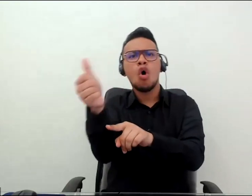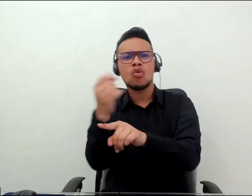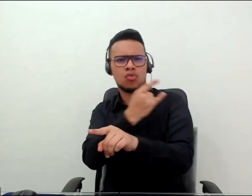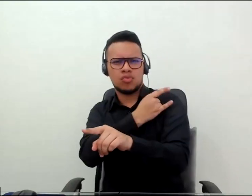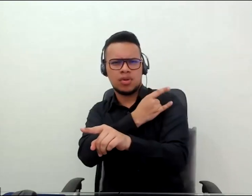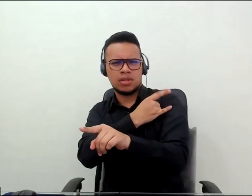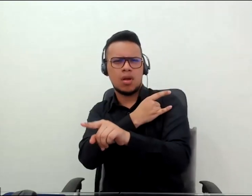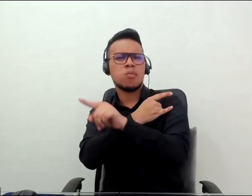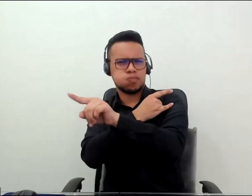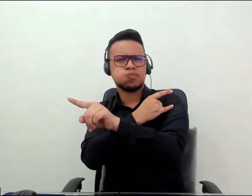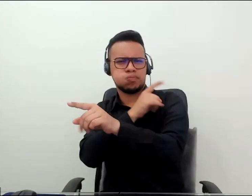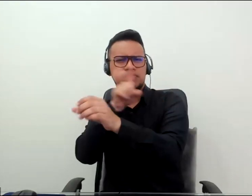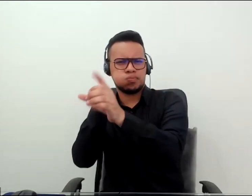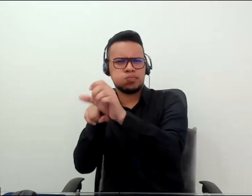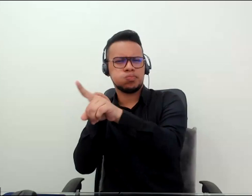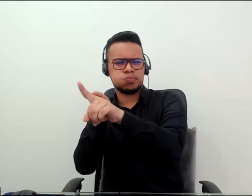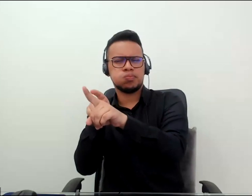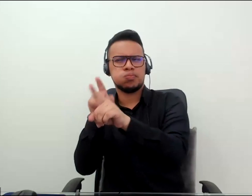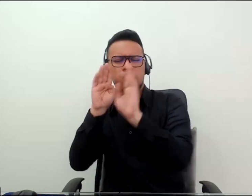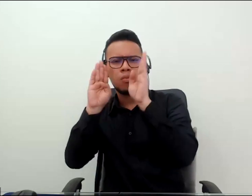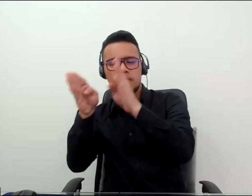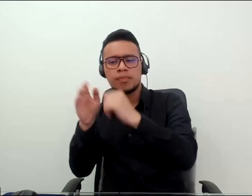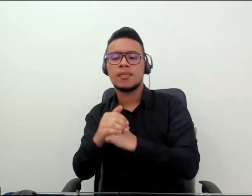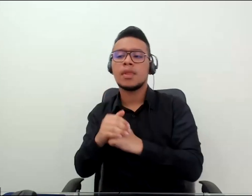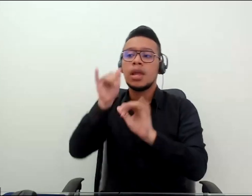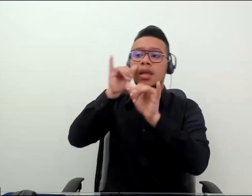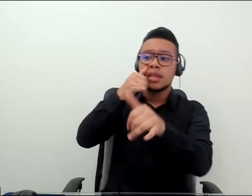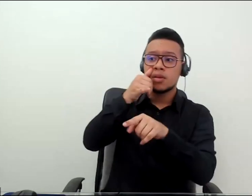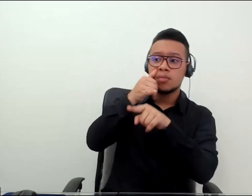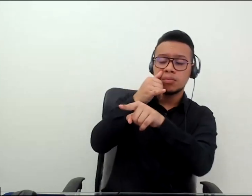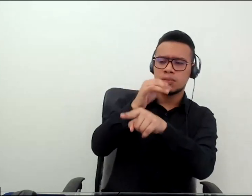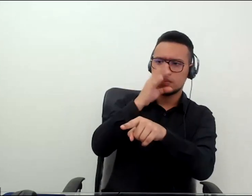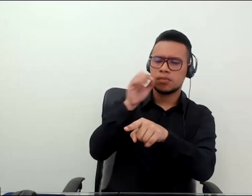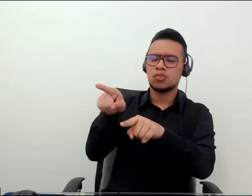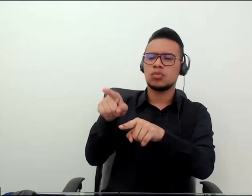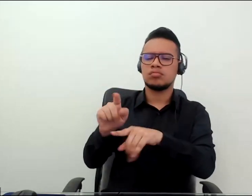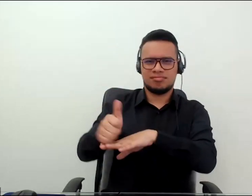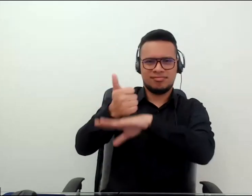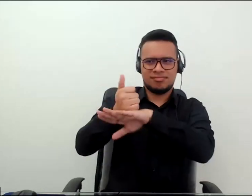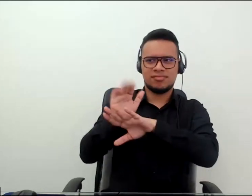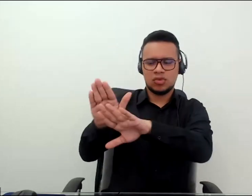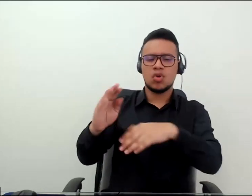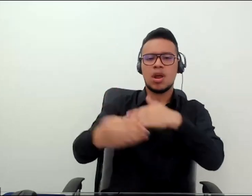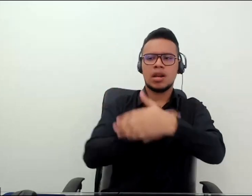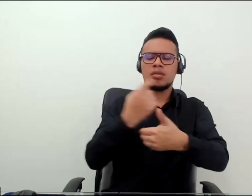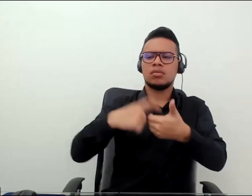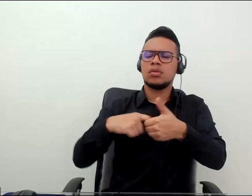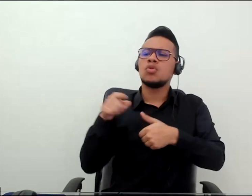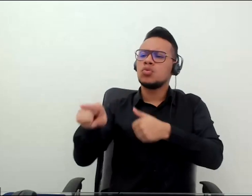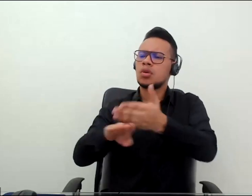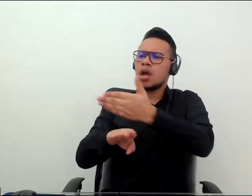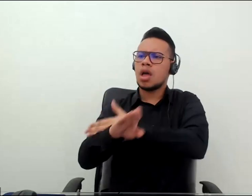jerson en relación con esta pregunta que han ustedes como registro y control concertado con el Ministerio porque